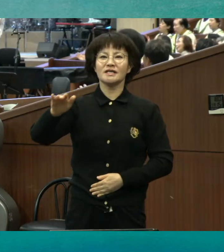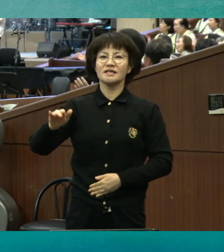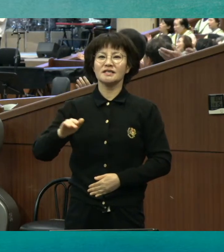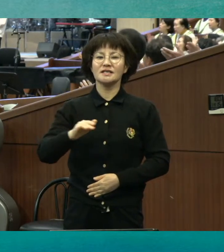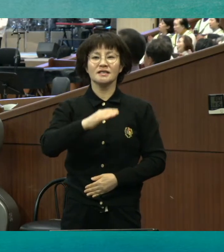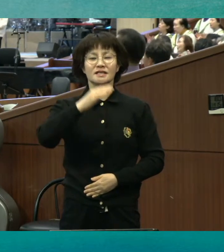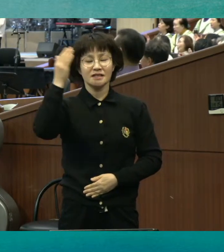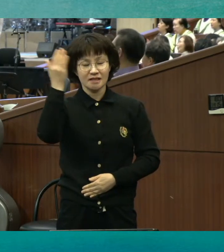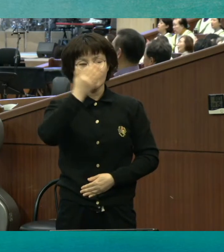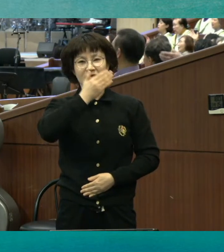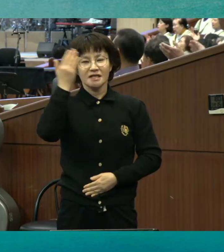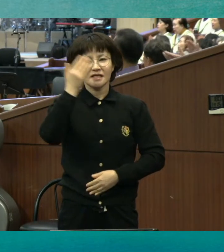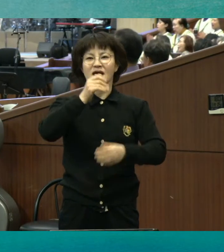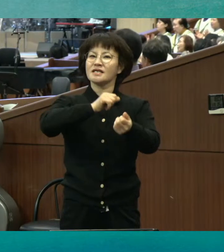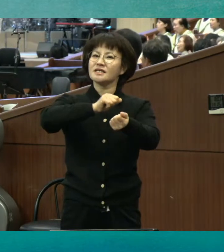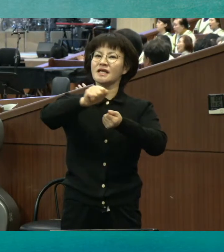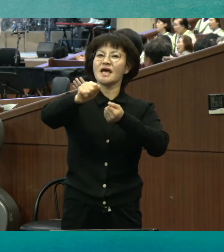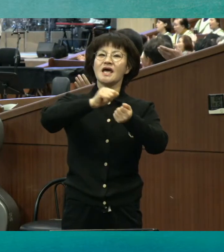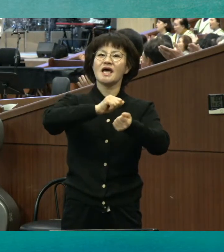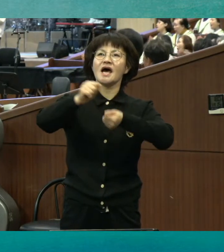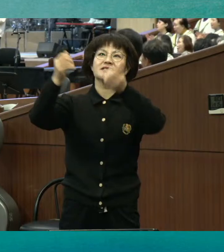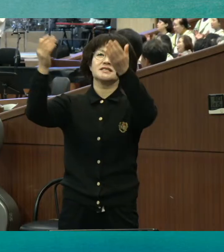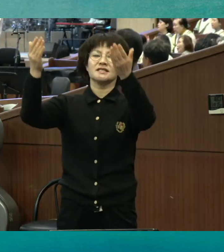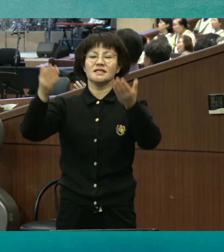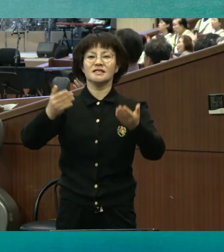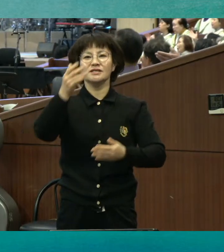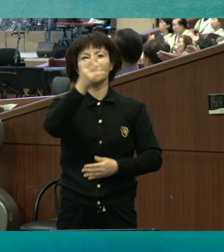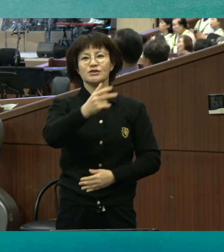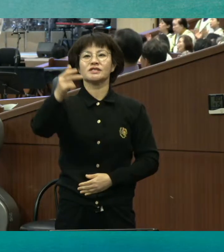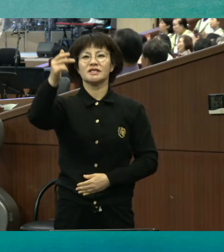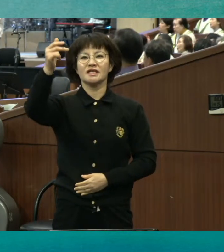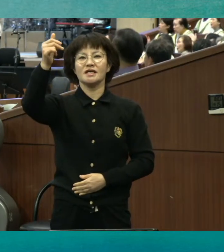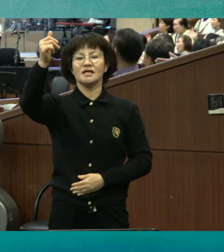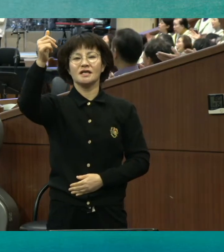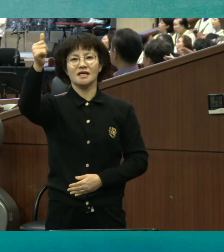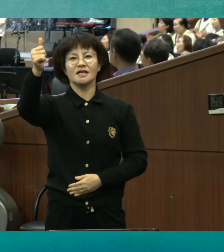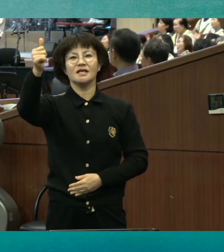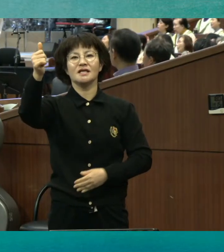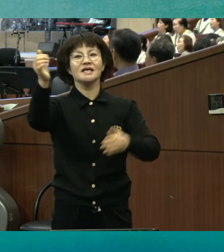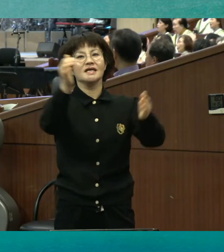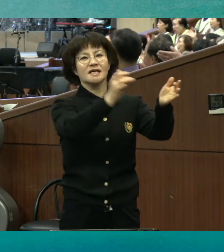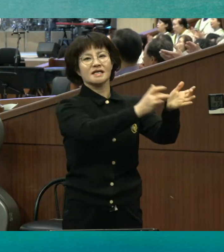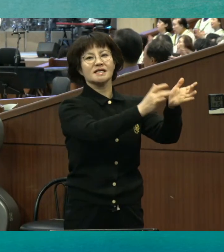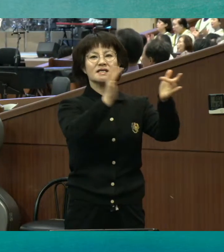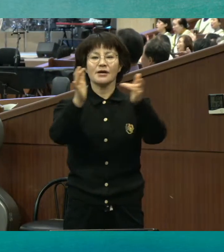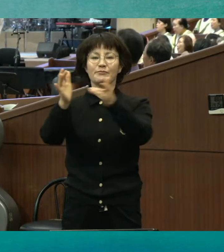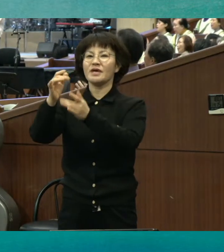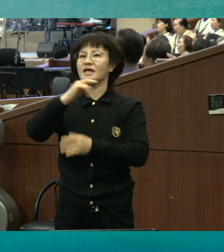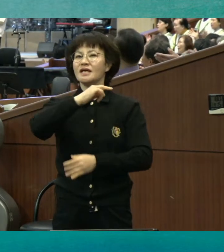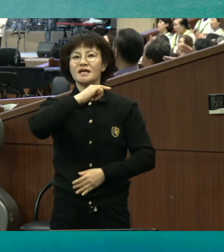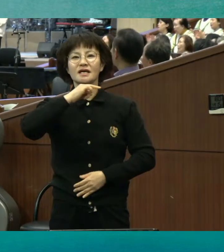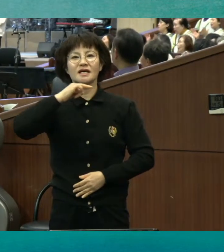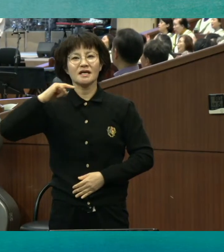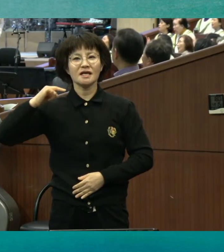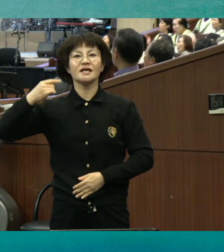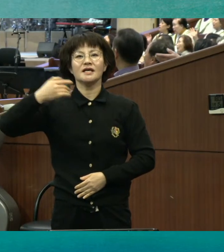우리를 깨끗게 하시는 주시니 그의 피